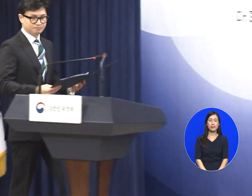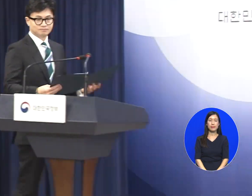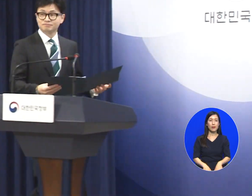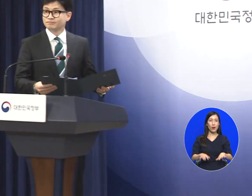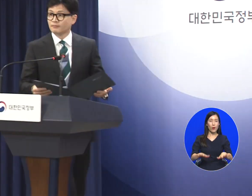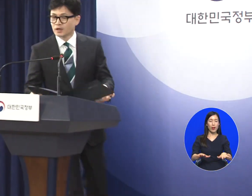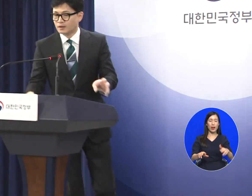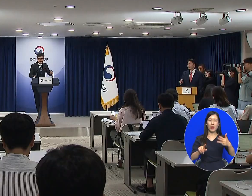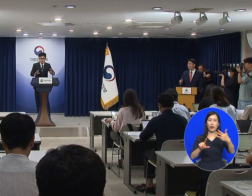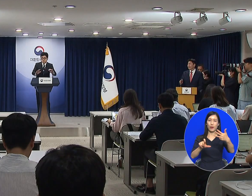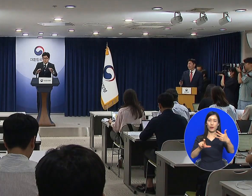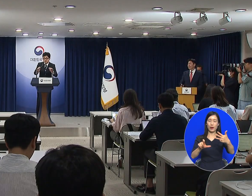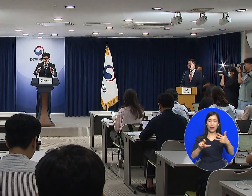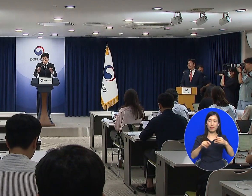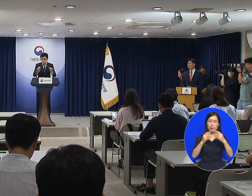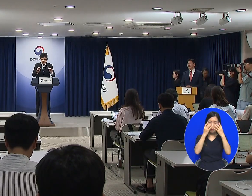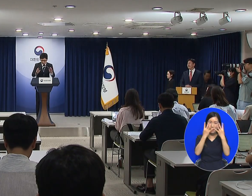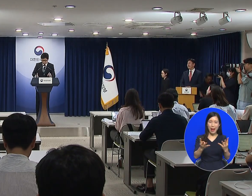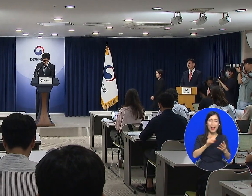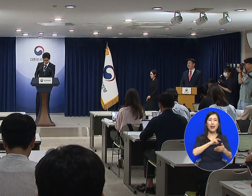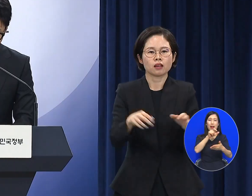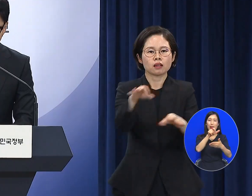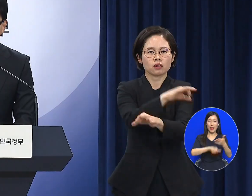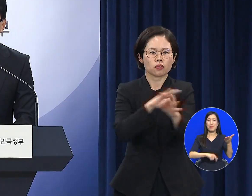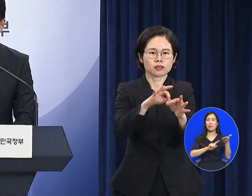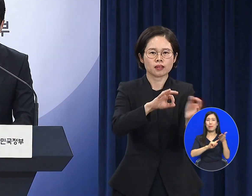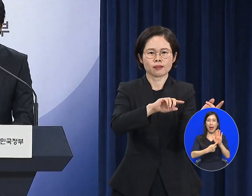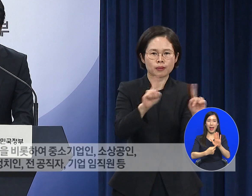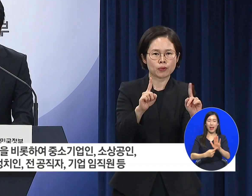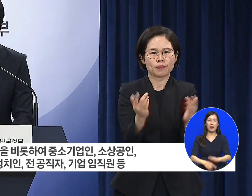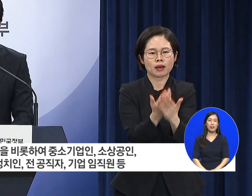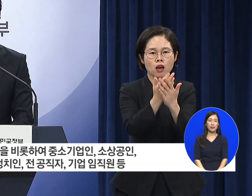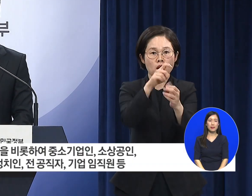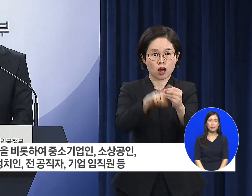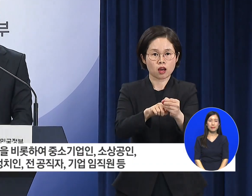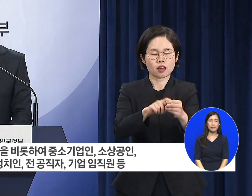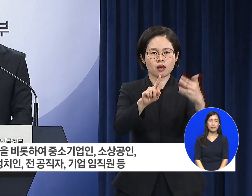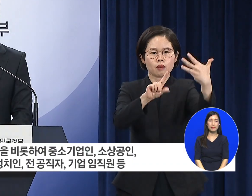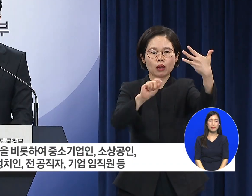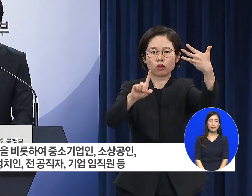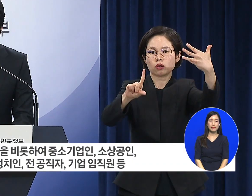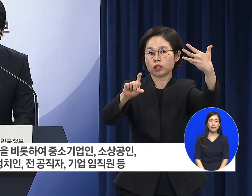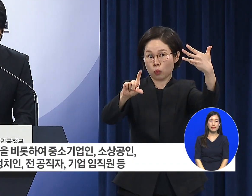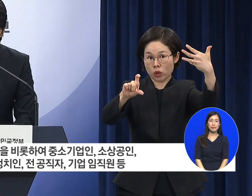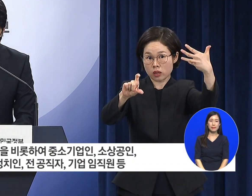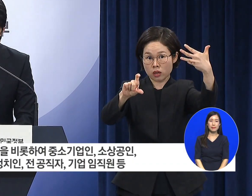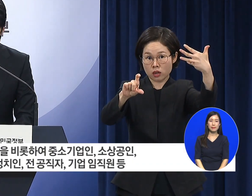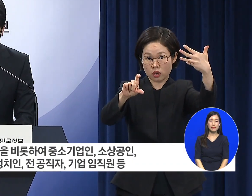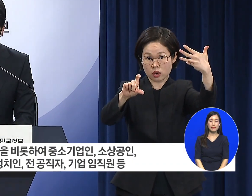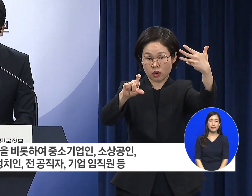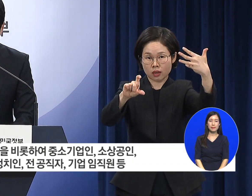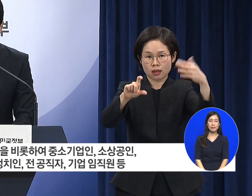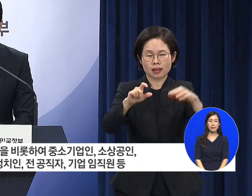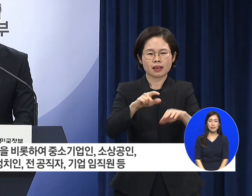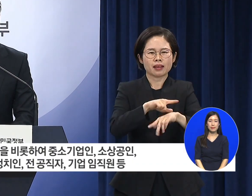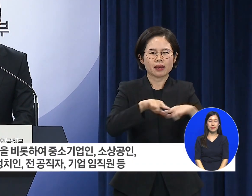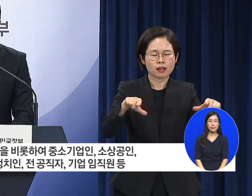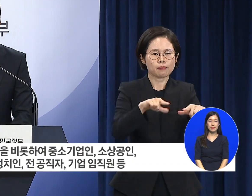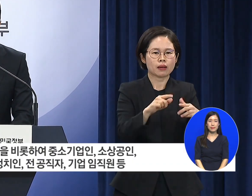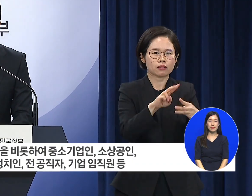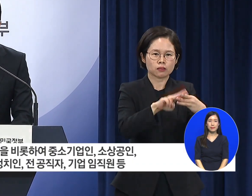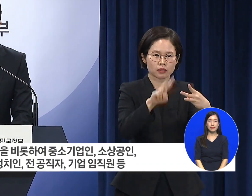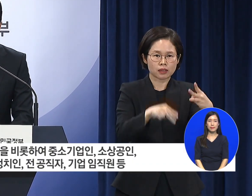올해 광복절 특사 명단이 발표됐습니다 8월 15일자로 일반 형사범을 비롯하여